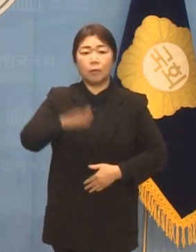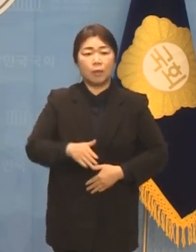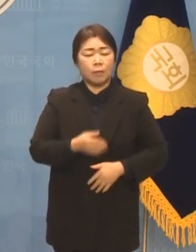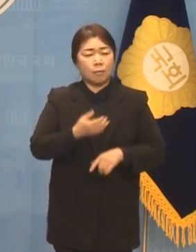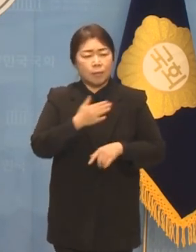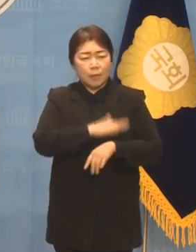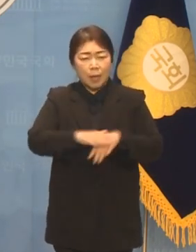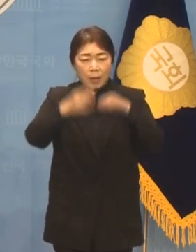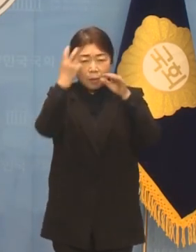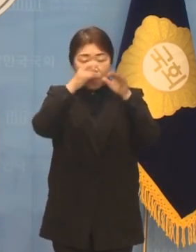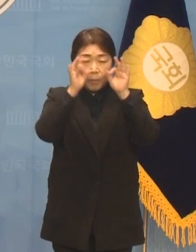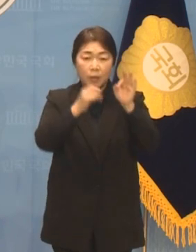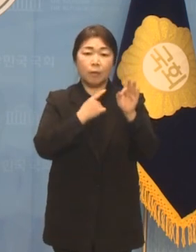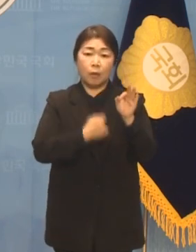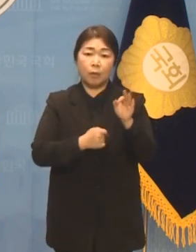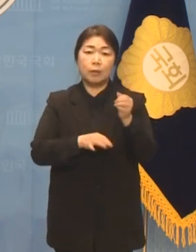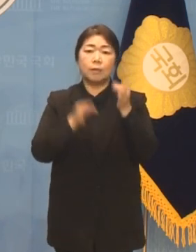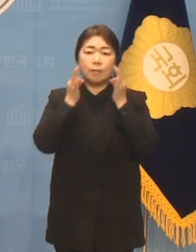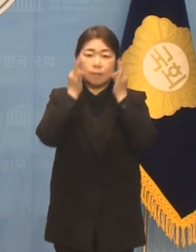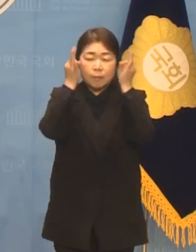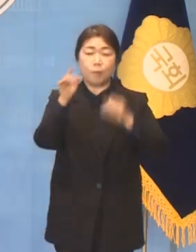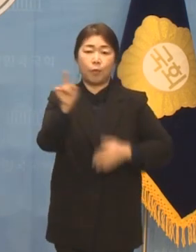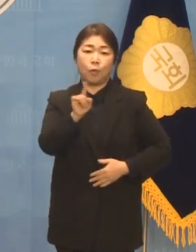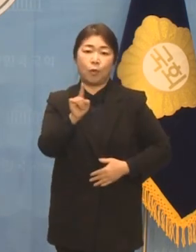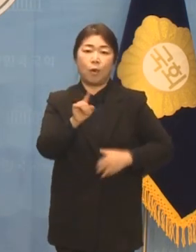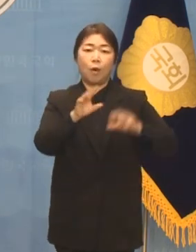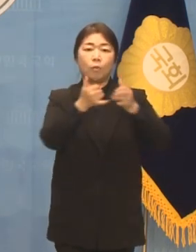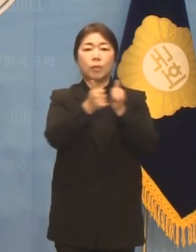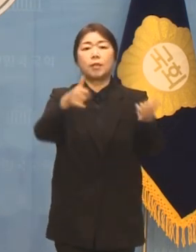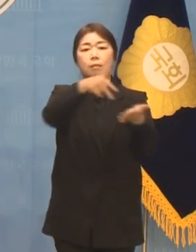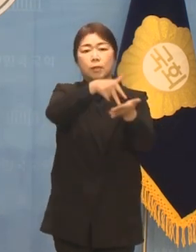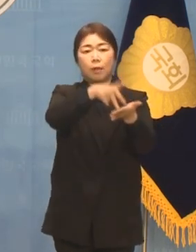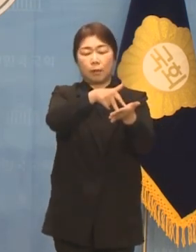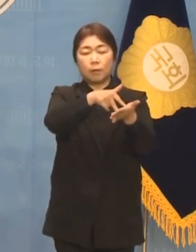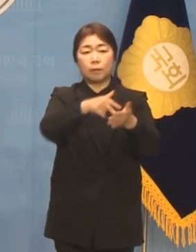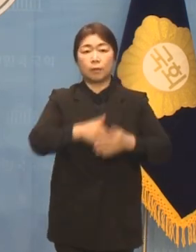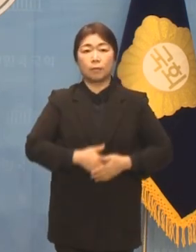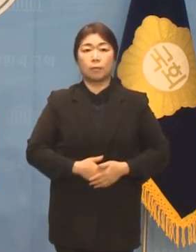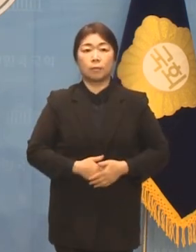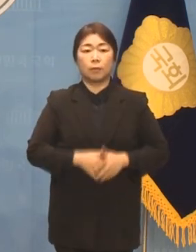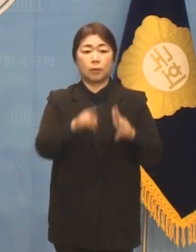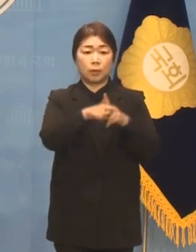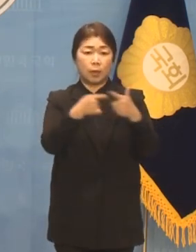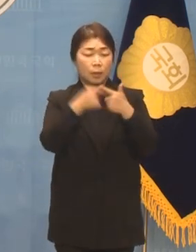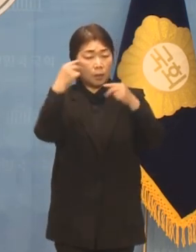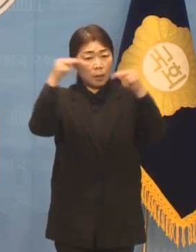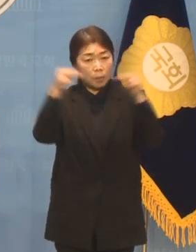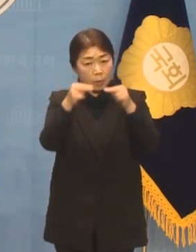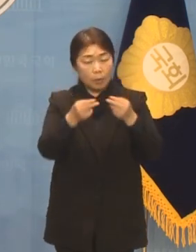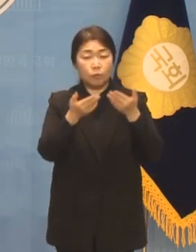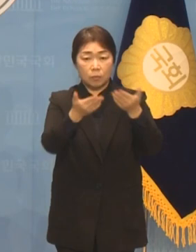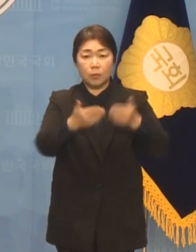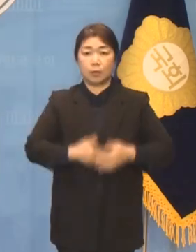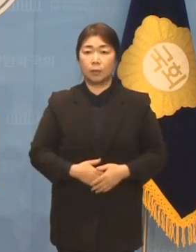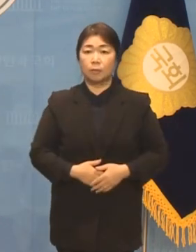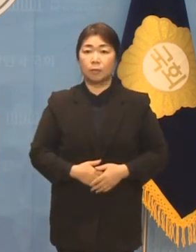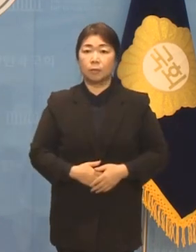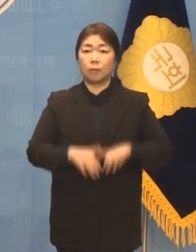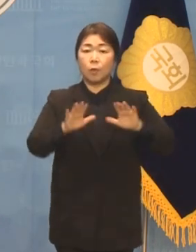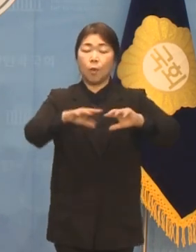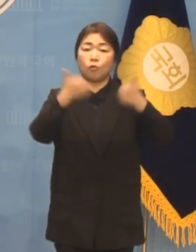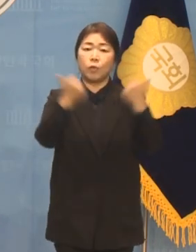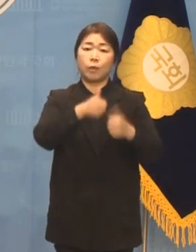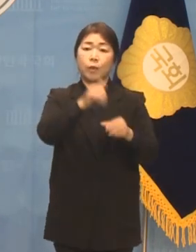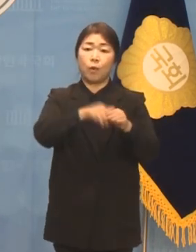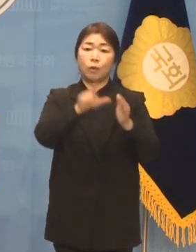지표는 오직 하나, 국민의 눈높이였습니다. 이번 총선에서 저는 오직